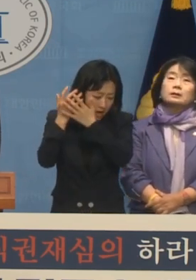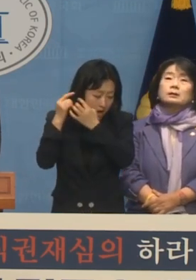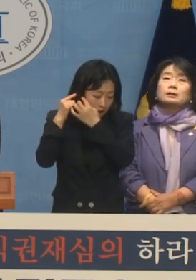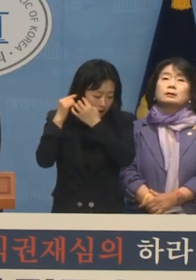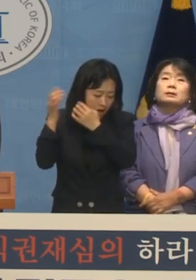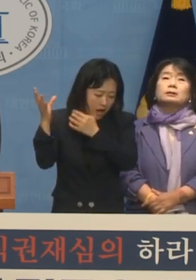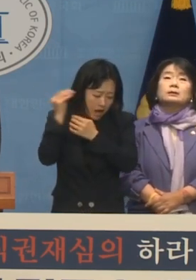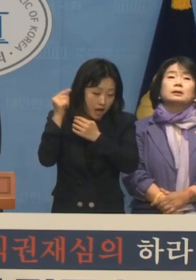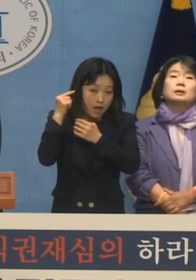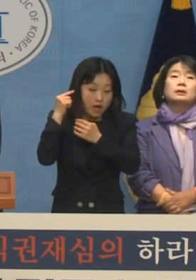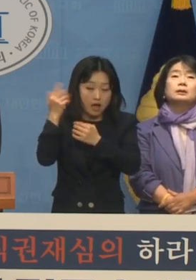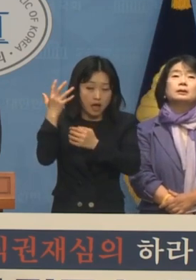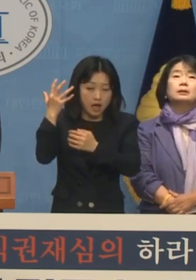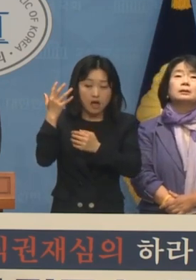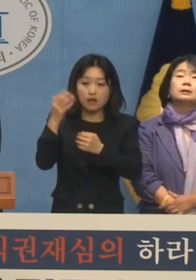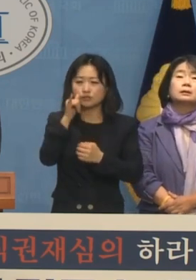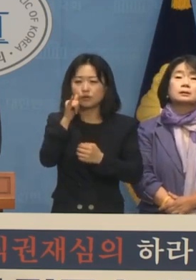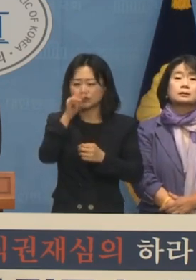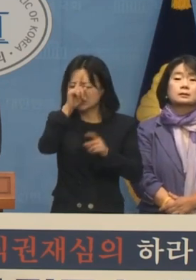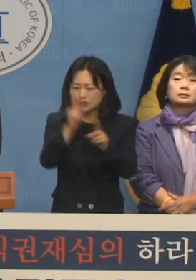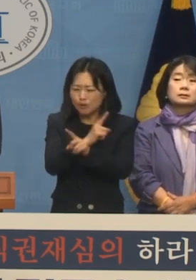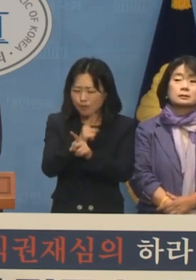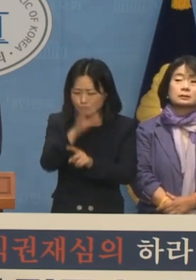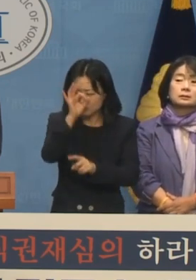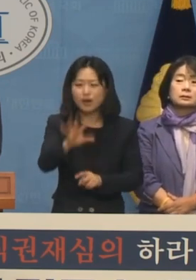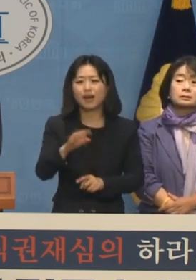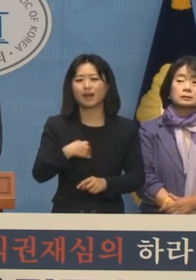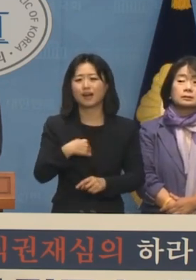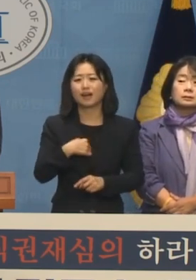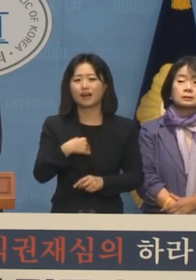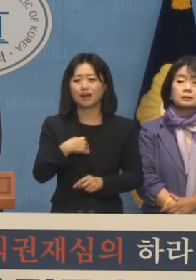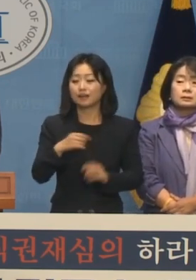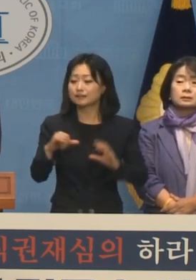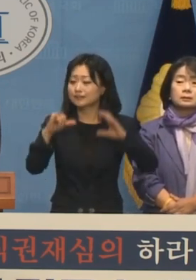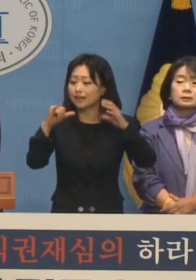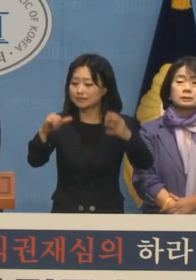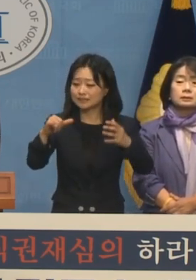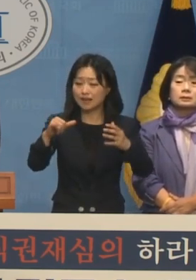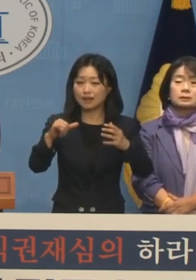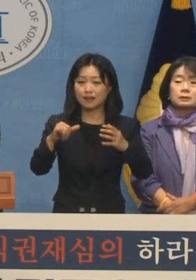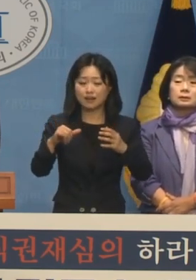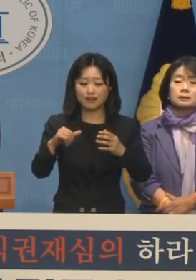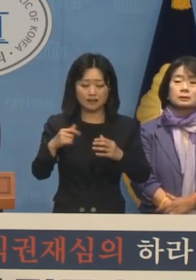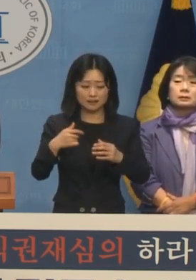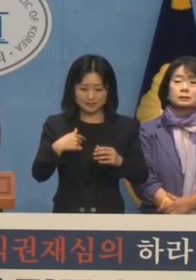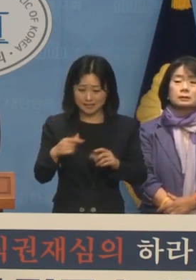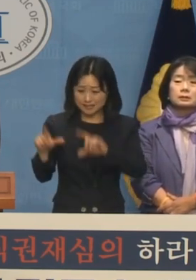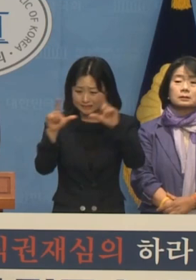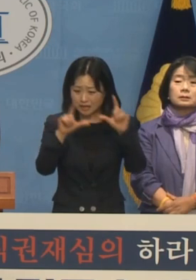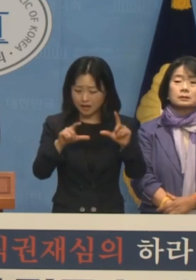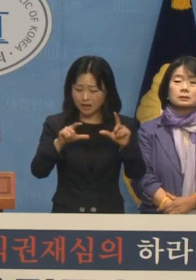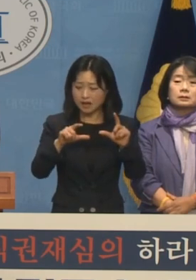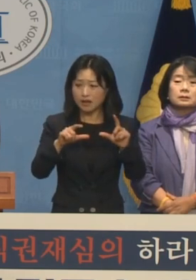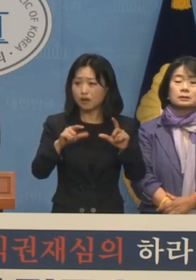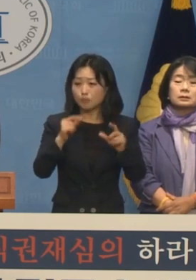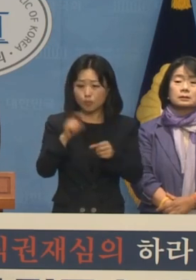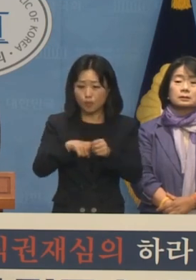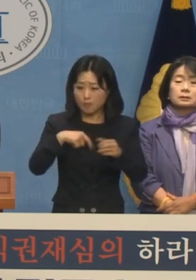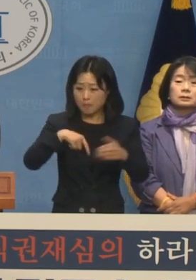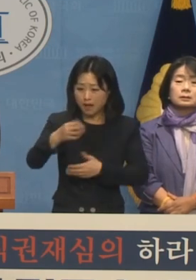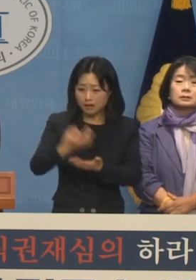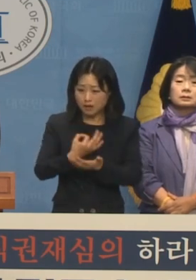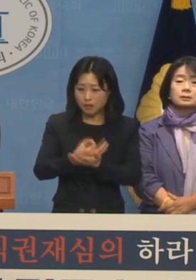치료라는 자체는 없고요. 제가 할 수 있는 거는 세상살이를 거의 세상 밖으로 못 나가고